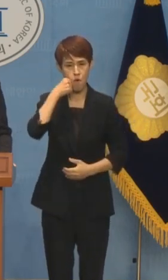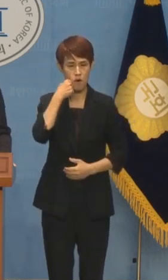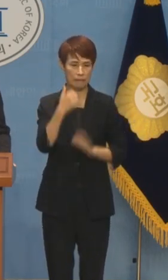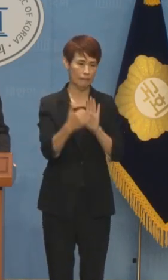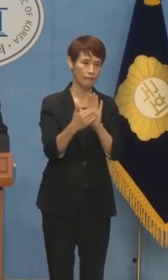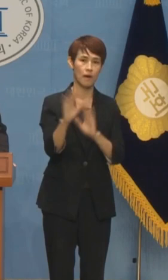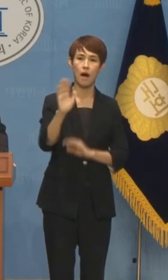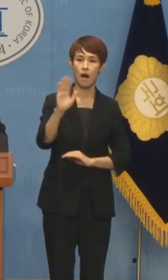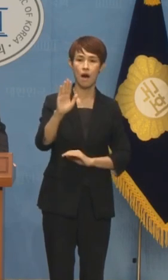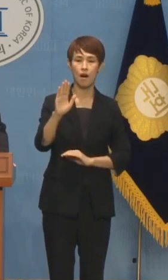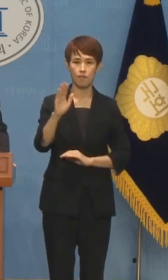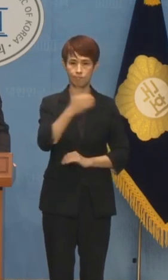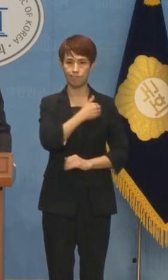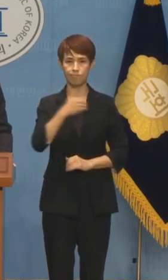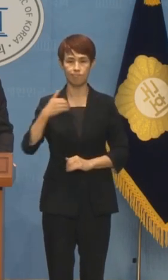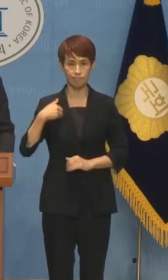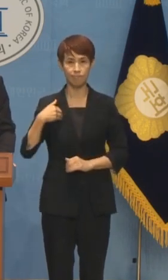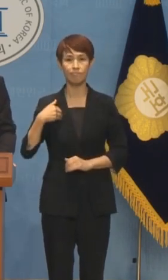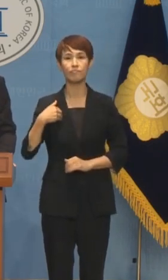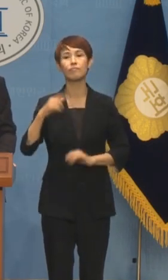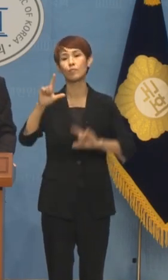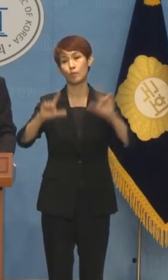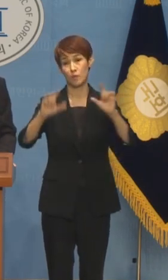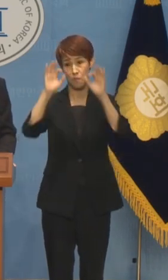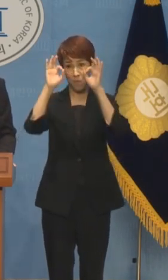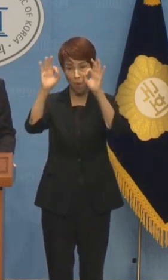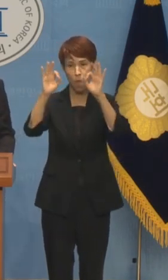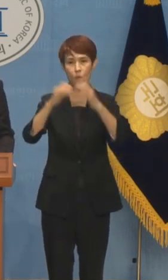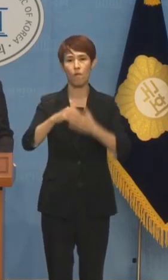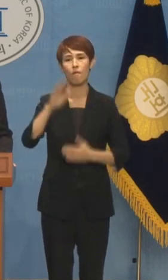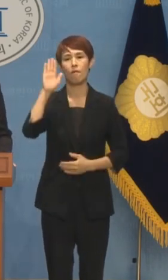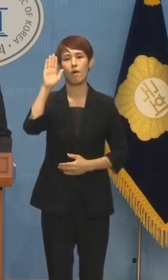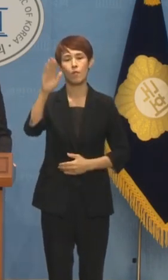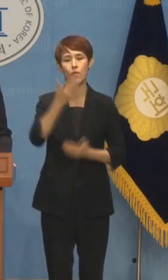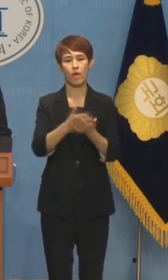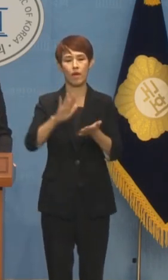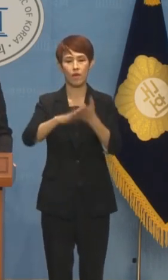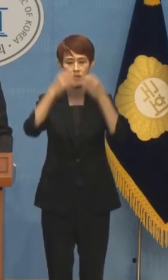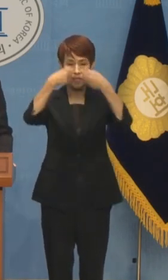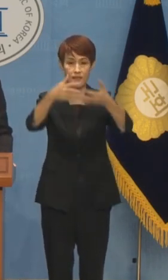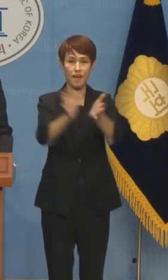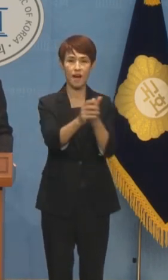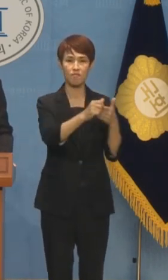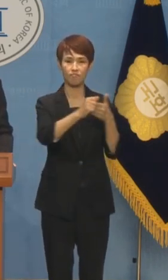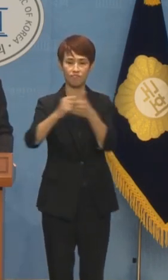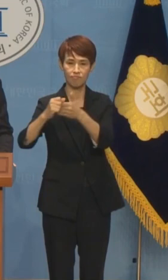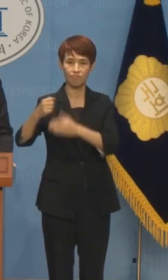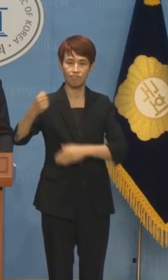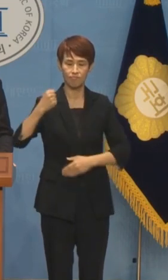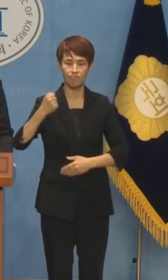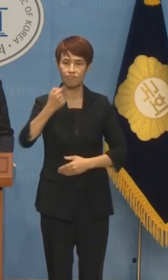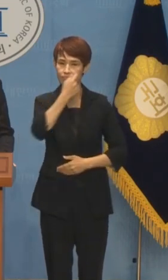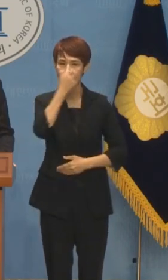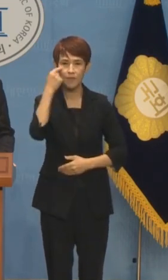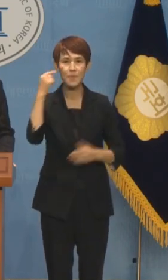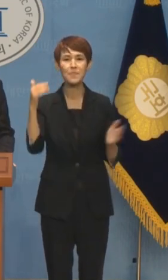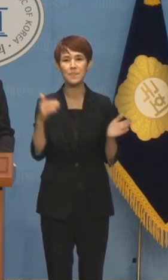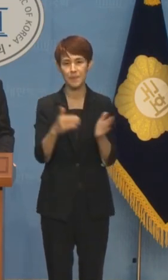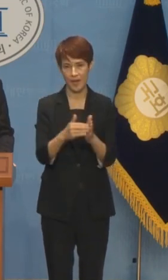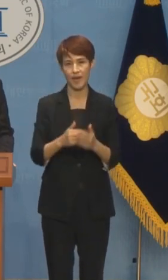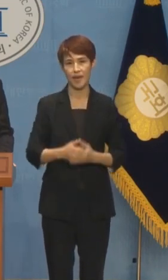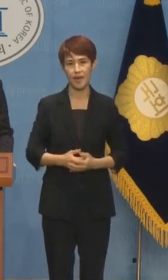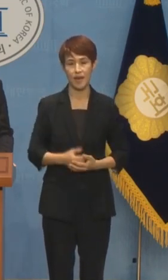않고 당당히 맞섰다는 측면에서 앞으로 개혁신당을 이끌 지도력이 충분히 검증되었다는